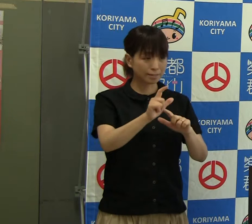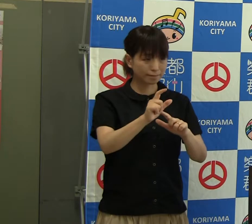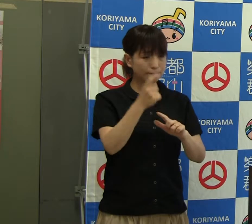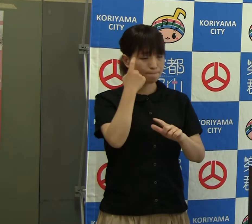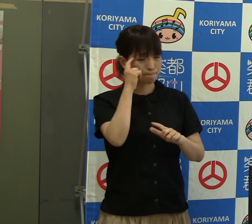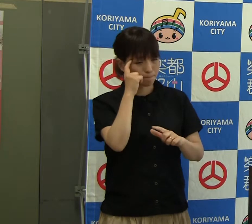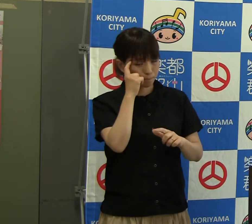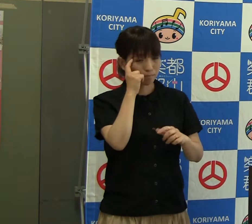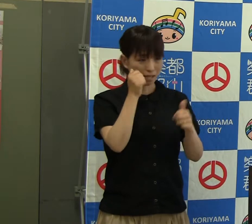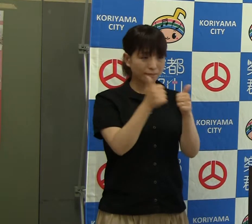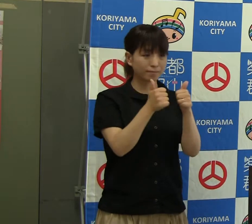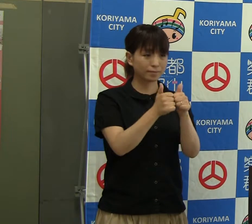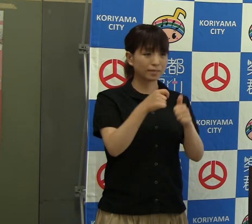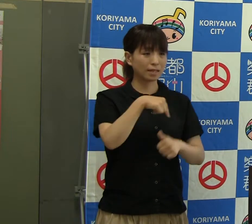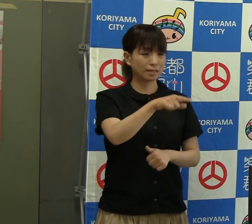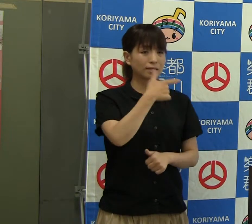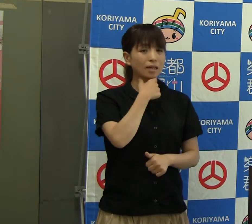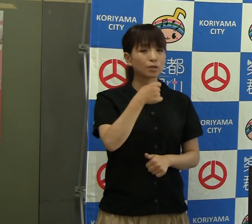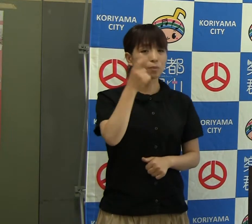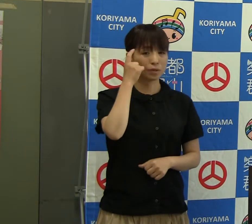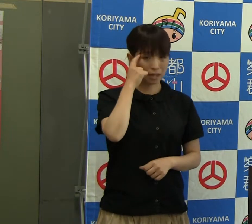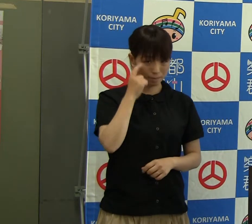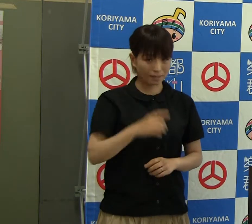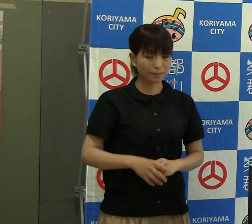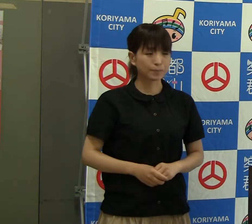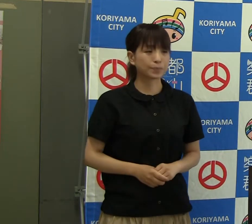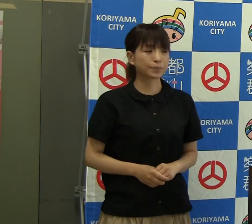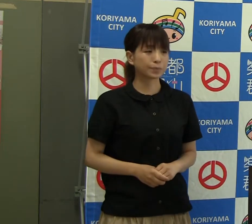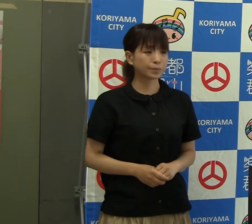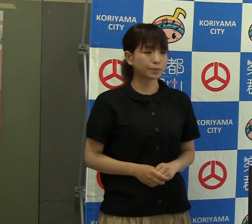の材料にしてまいりたいと思っております。